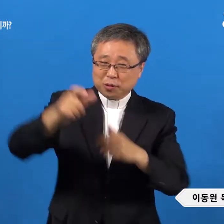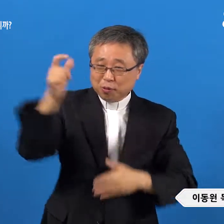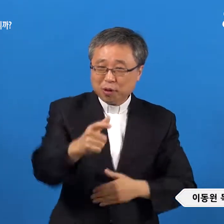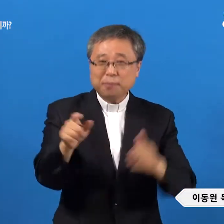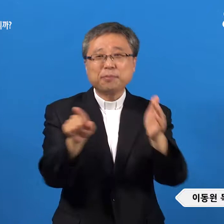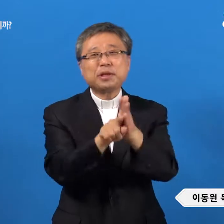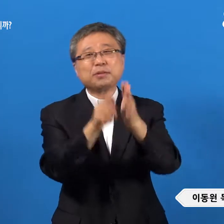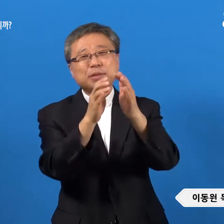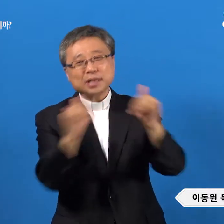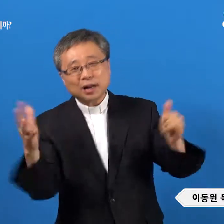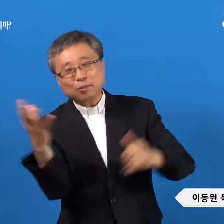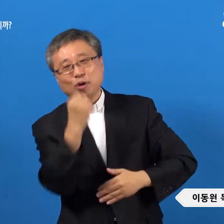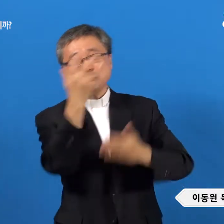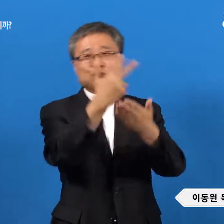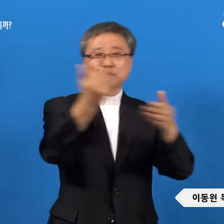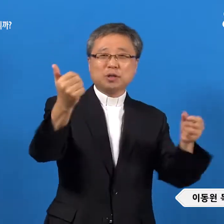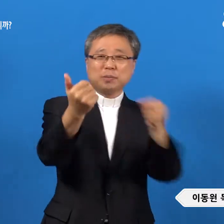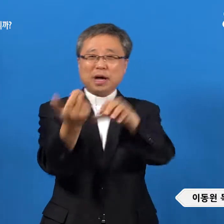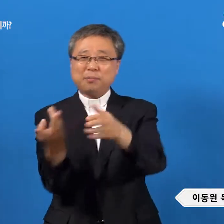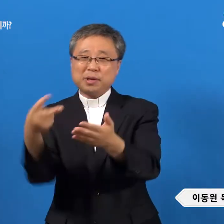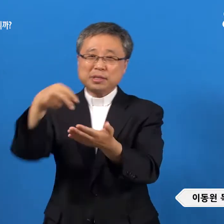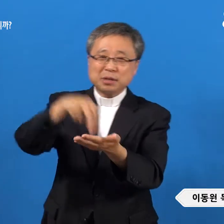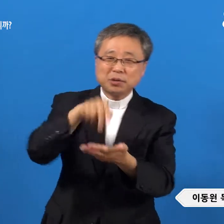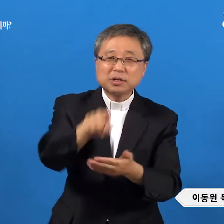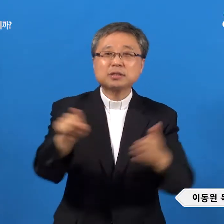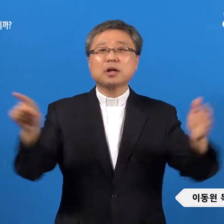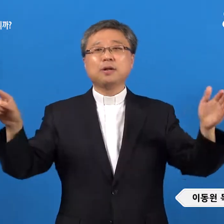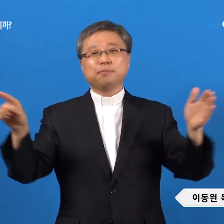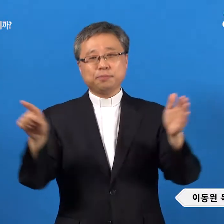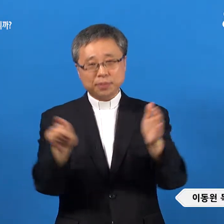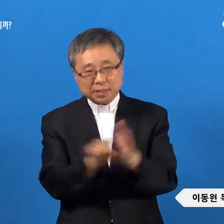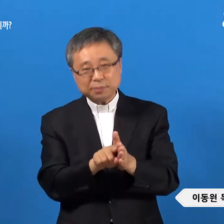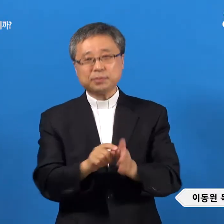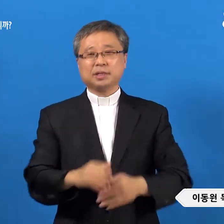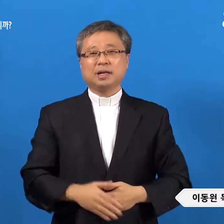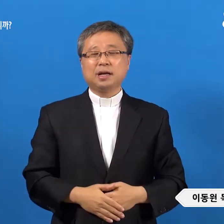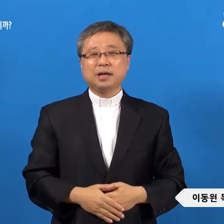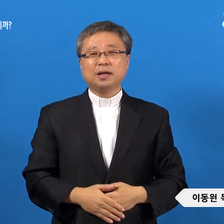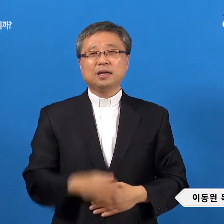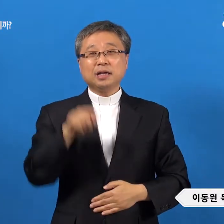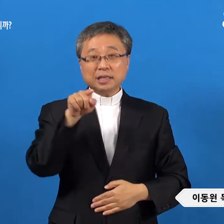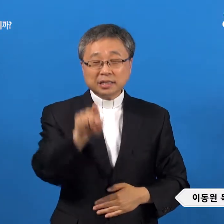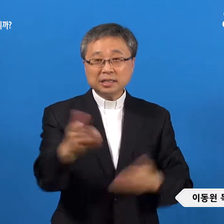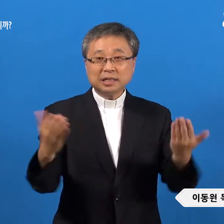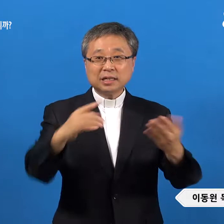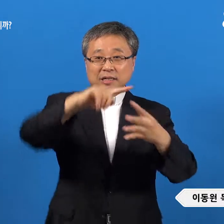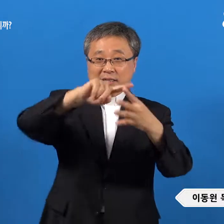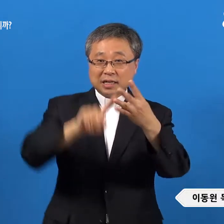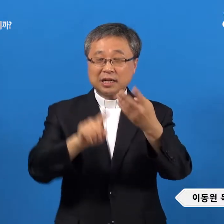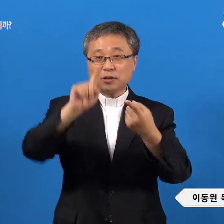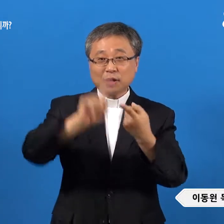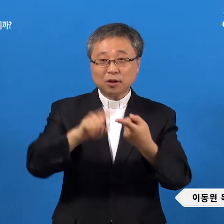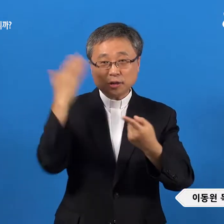사람으로 주님 앞에 세워질 것을 믿습니다. 그것을 차례대로 다시 한번 정리해